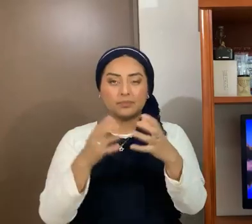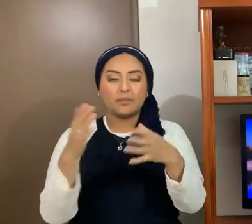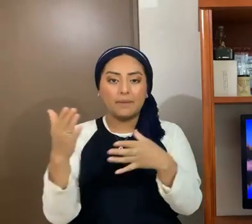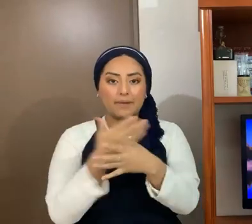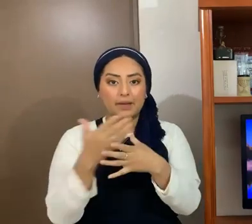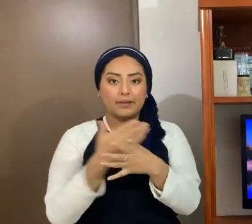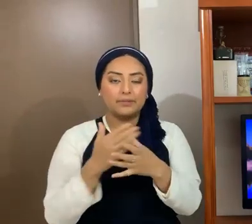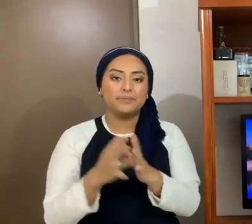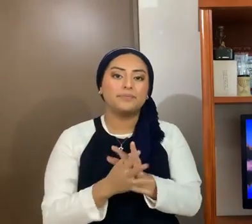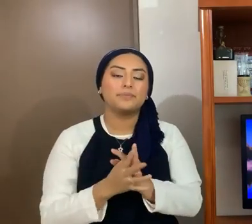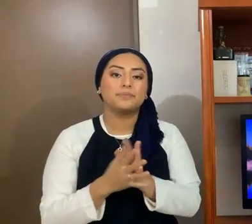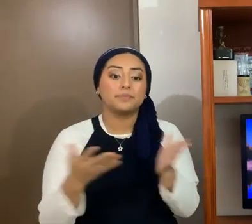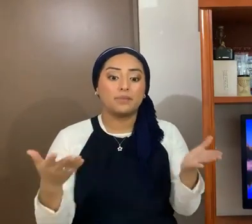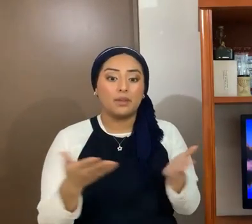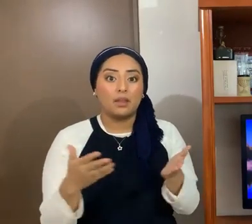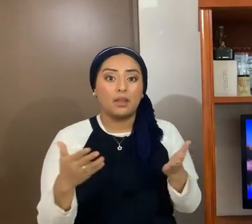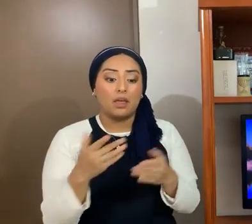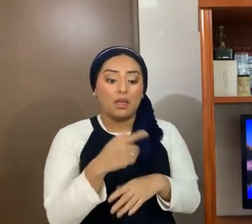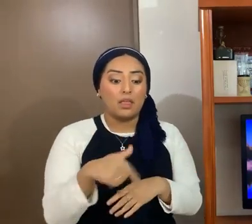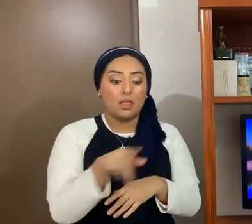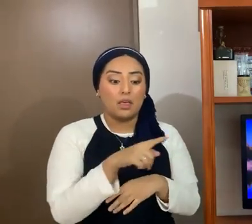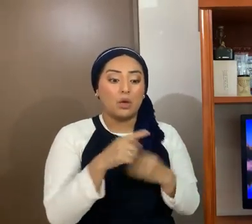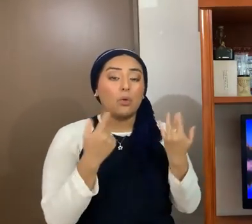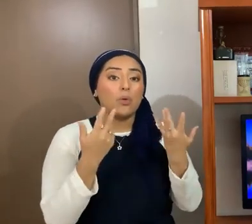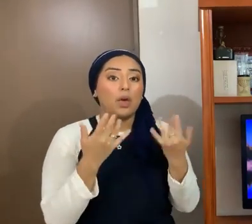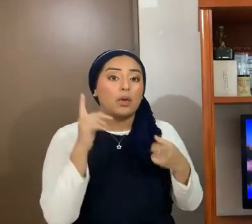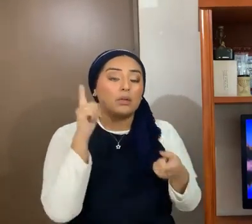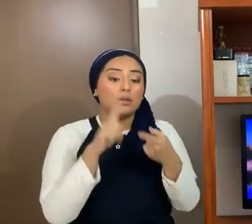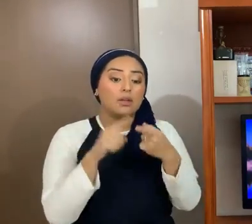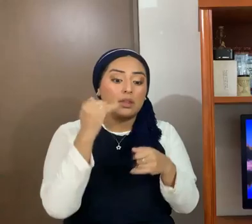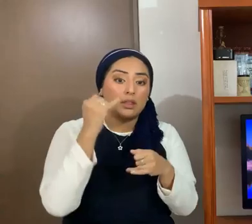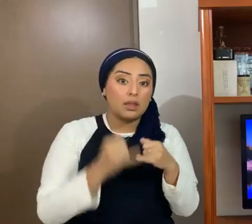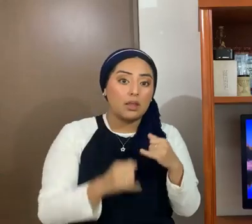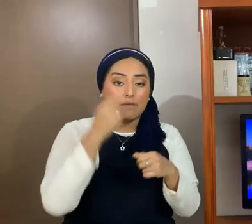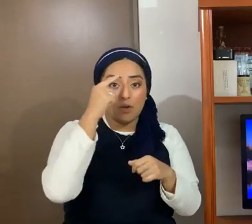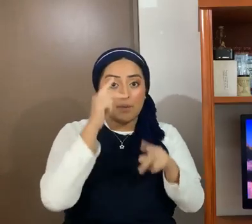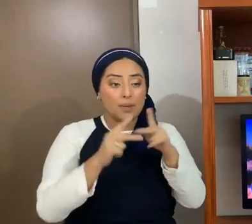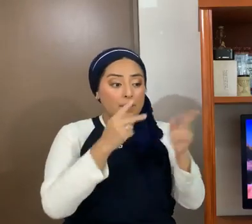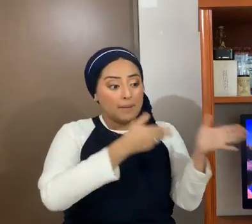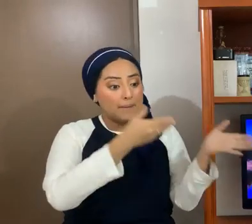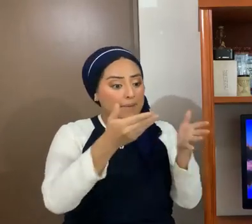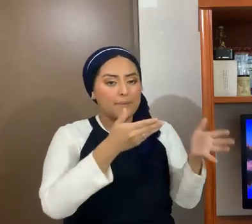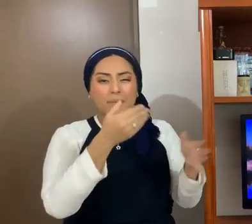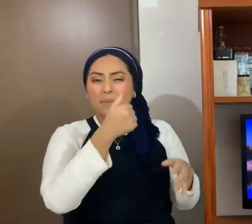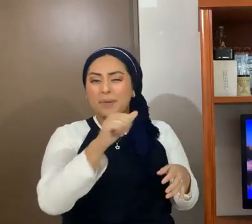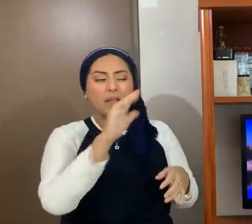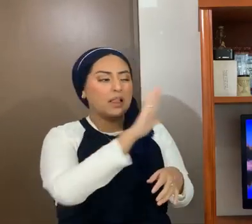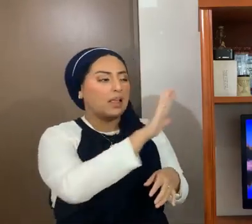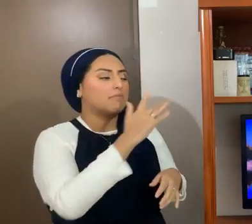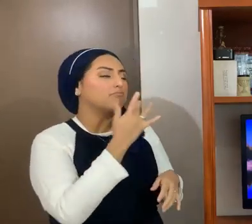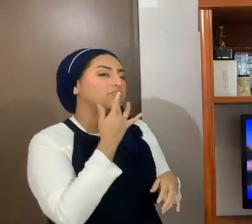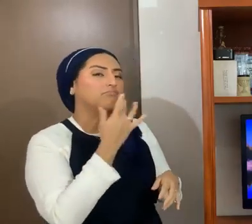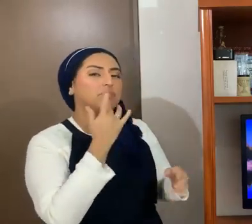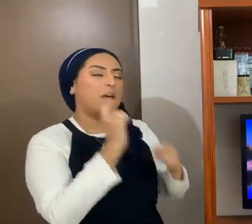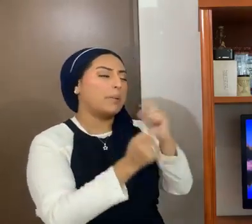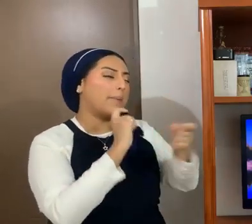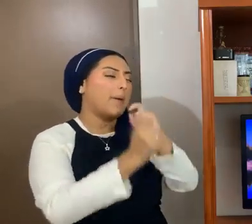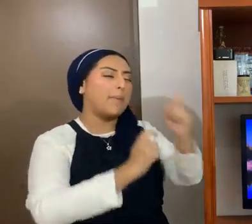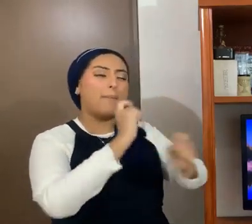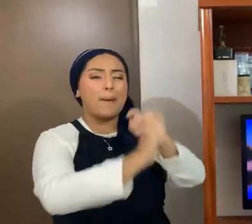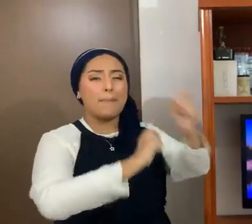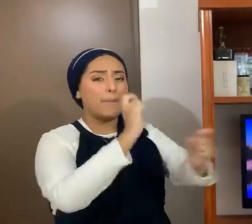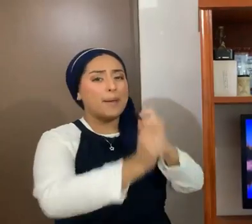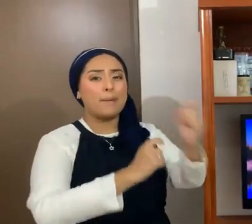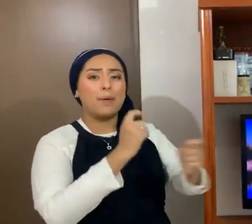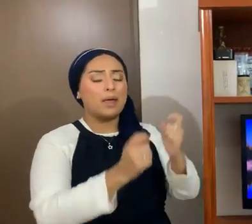que participar. Y aquí los príncipes esperaron precisamente hasta el final para que el pueblo llevara cuanto pudiera, cuanto quisiera, y si